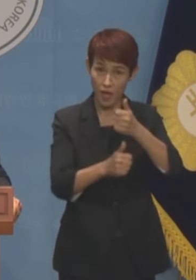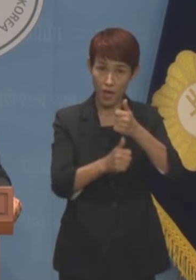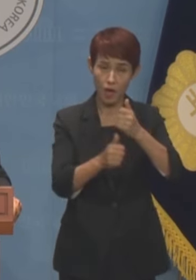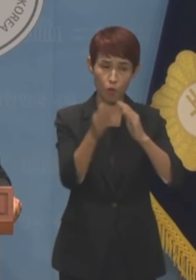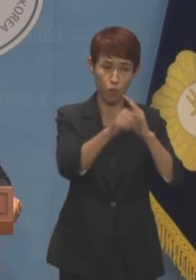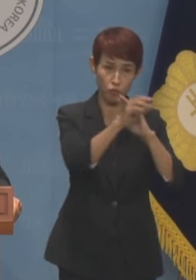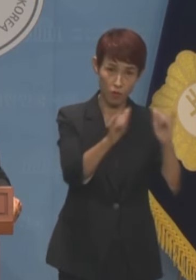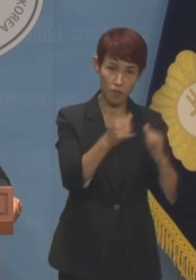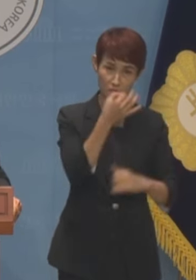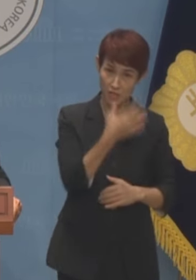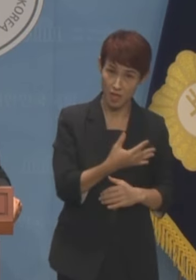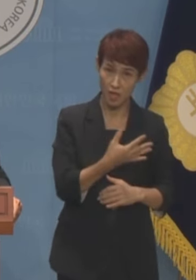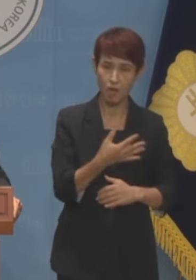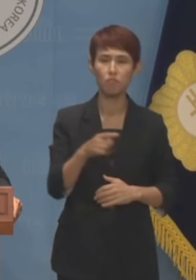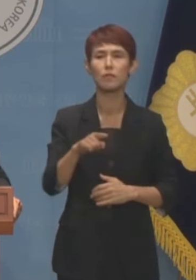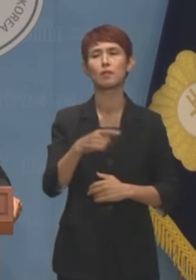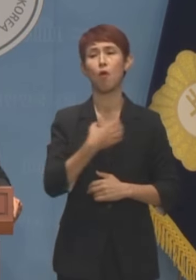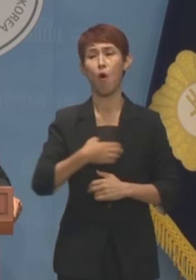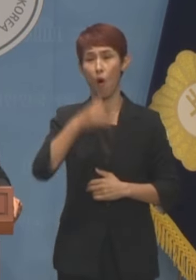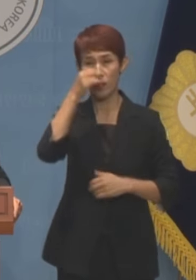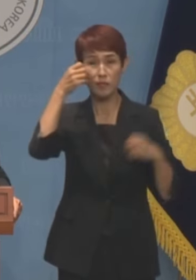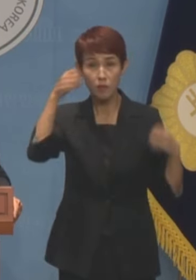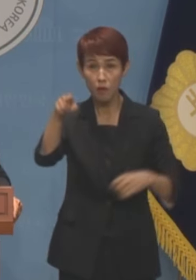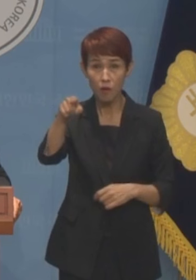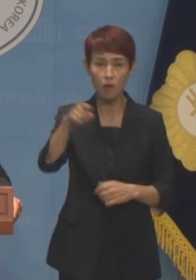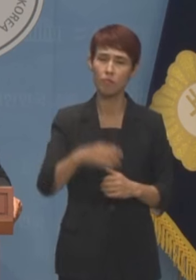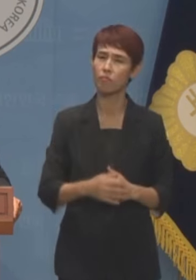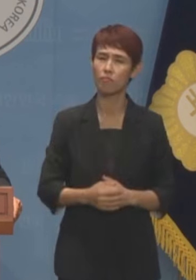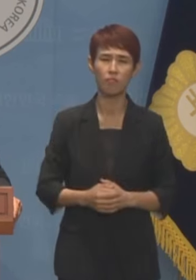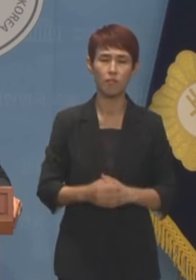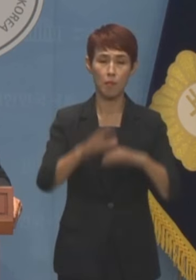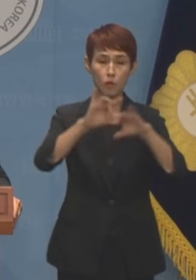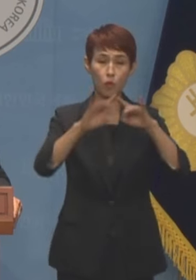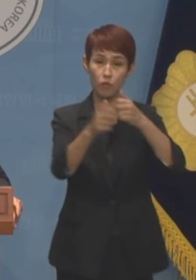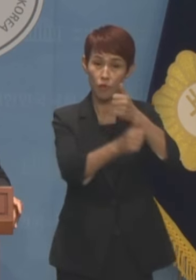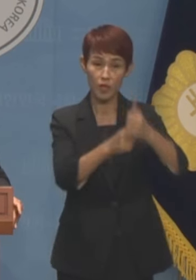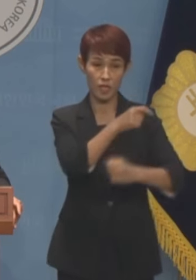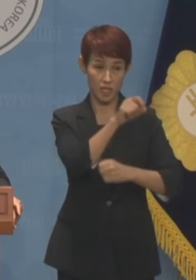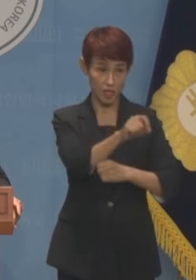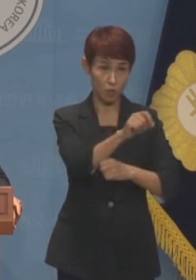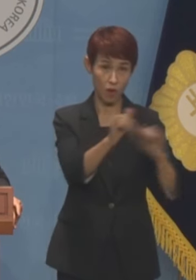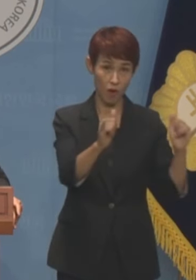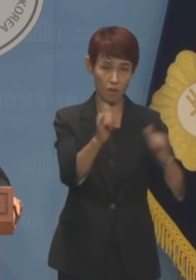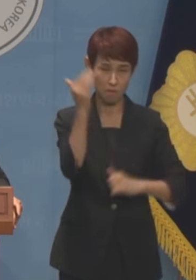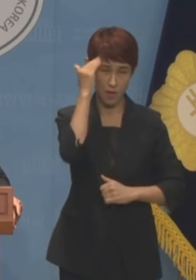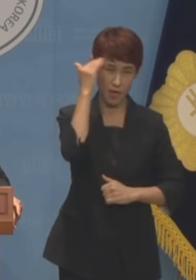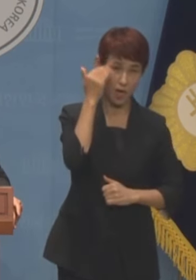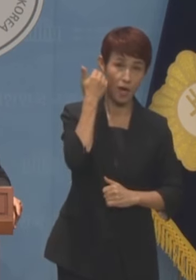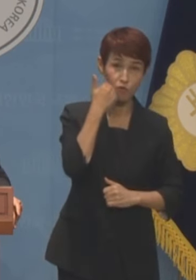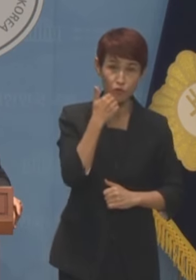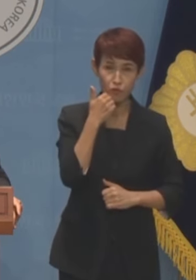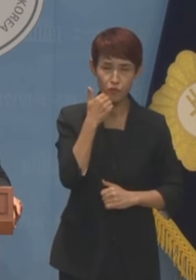무너져가고 있다며 방통이 직원들을 걱정하는 척했지만 방통이 직원들을 정작 이지경에 몰아넣은